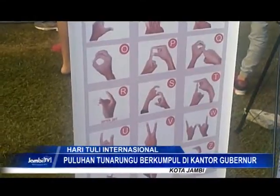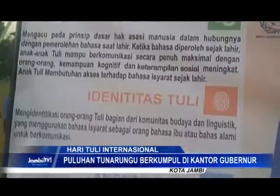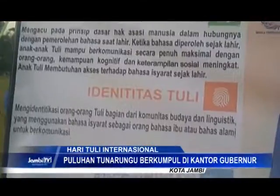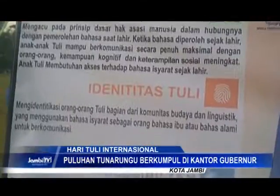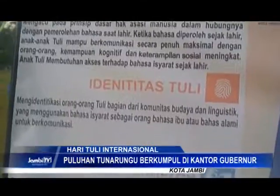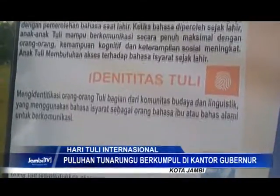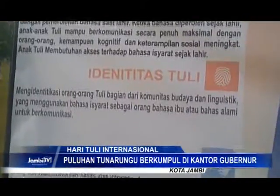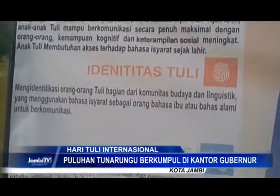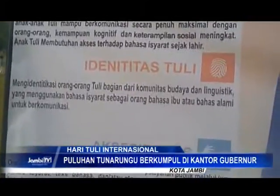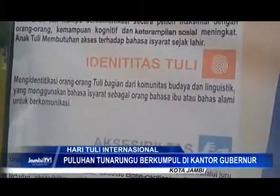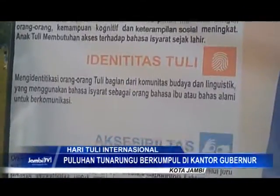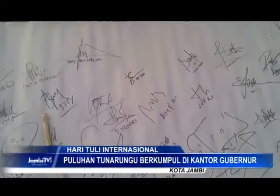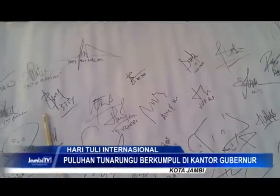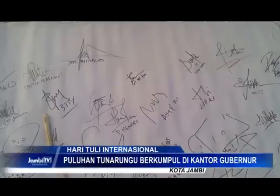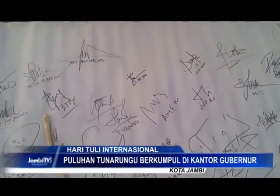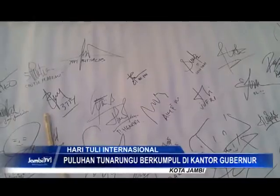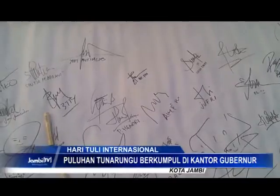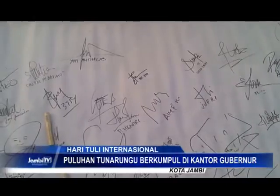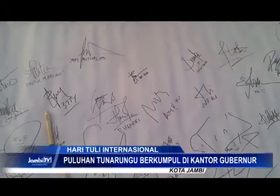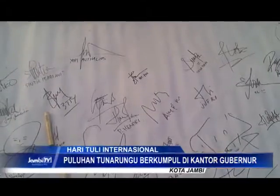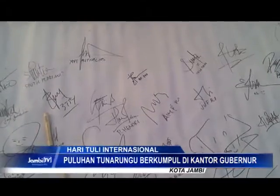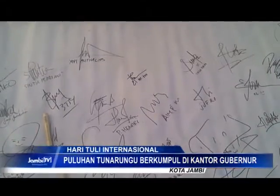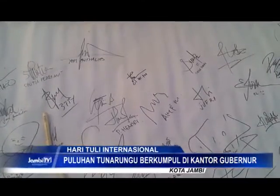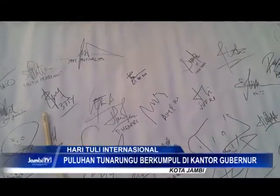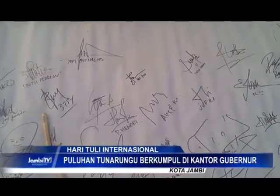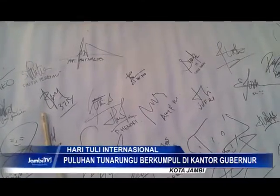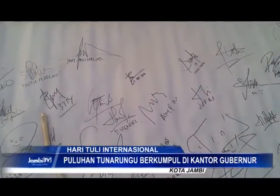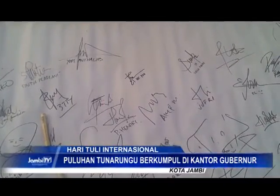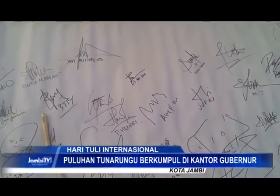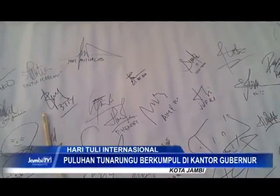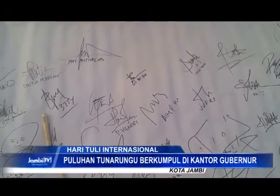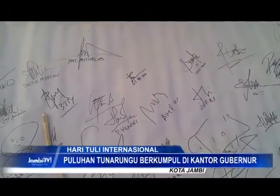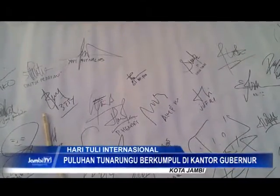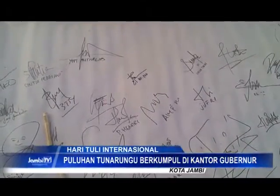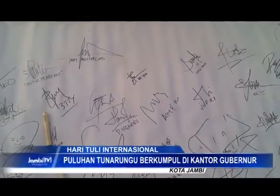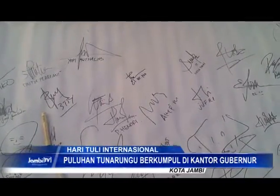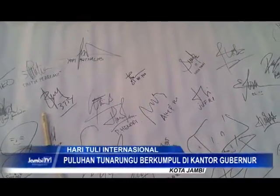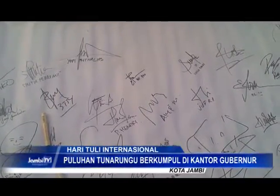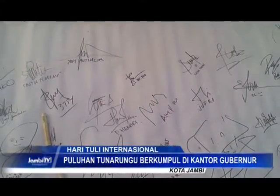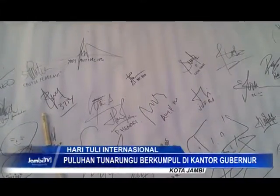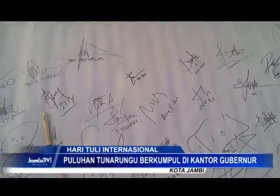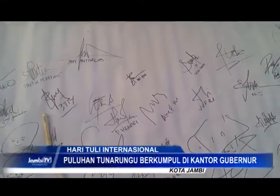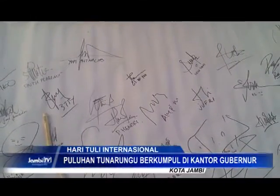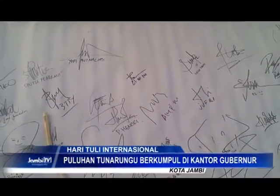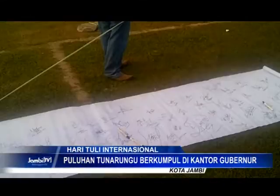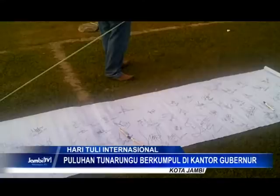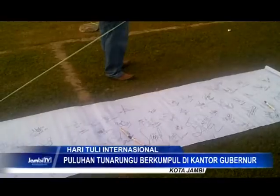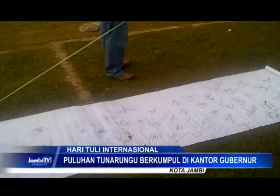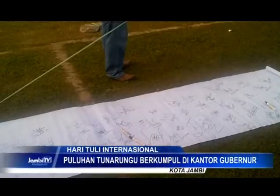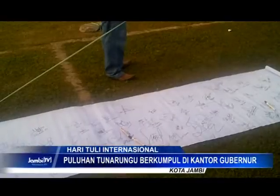internasional yang jatuh pada 29 September dimanfaatkan para penderita tunarungu untuk berkumpul di lapangan kantor